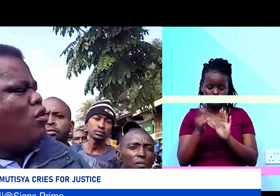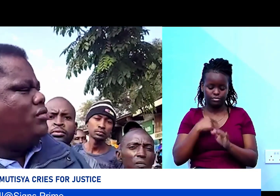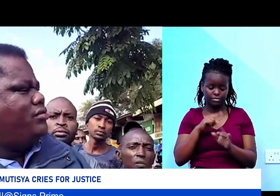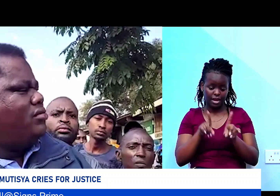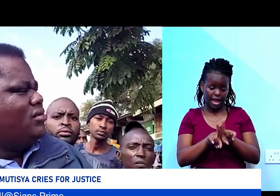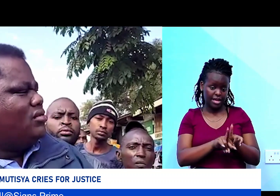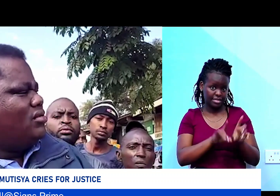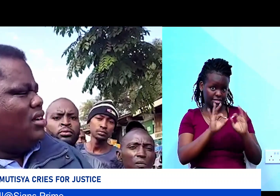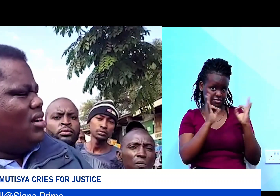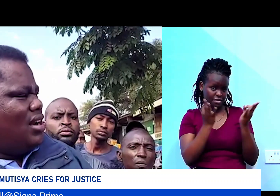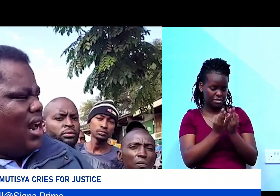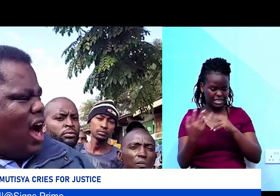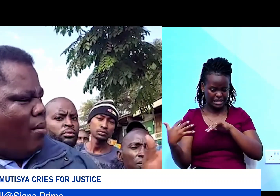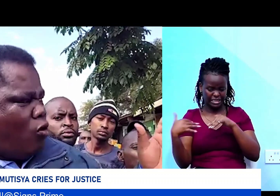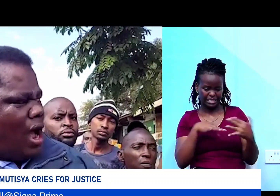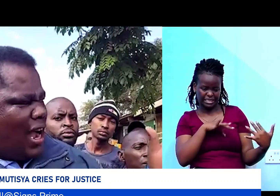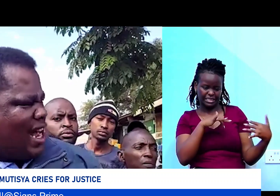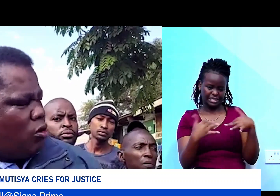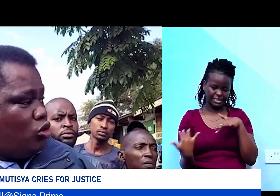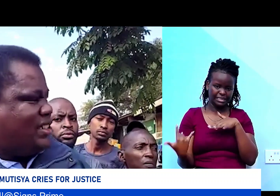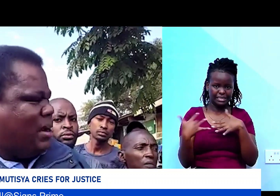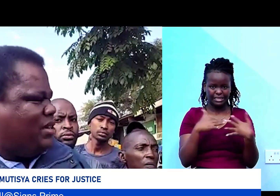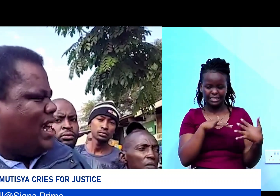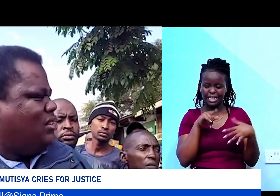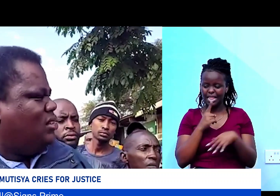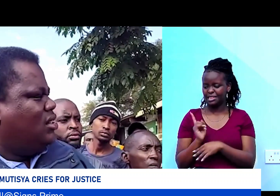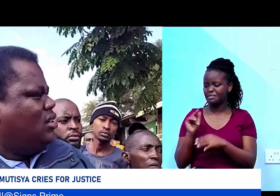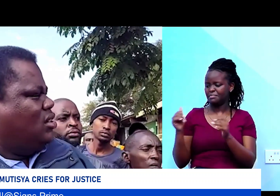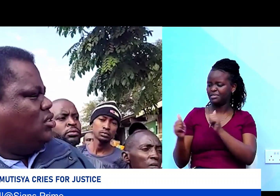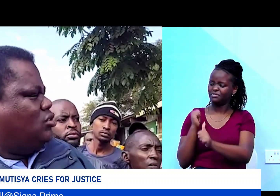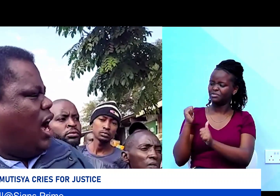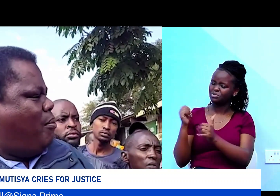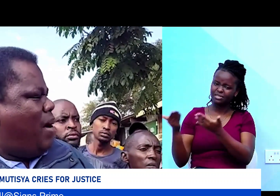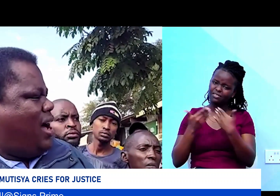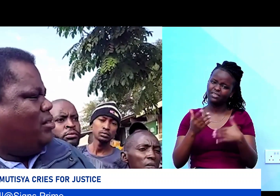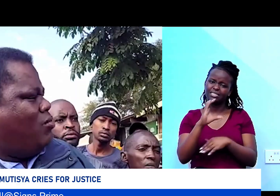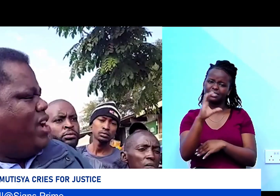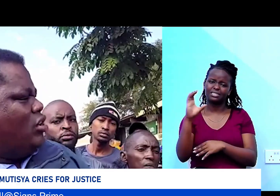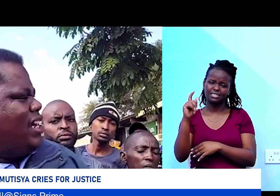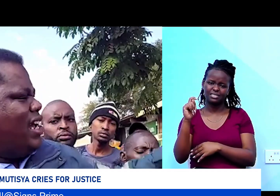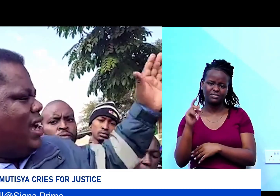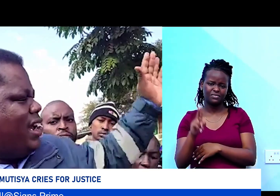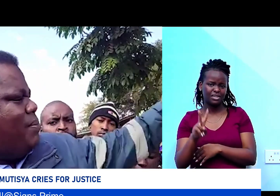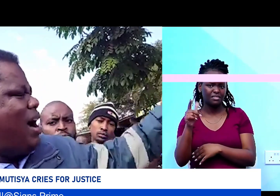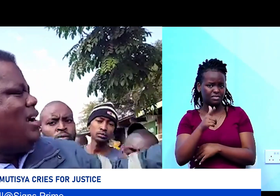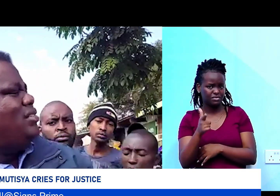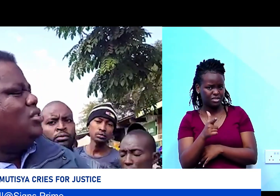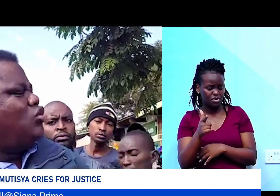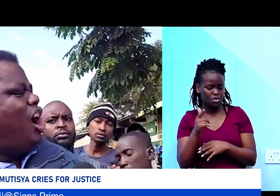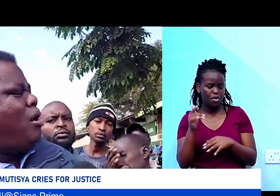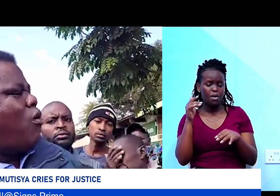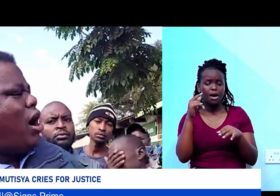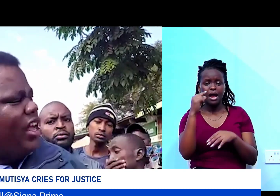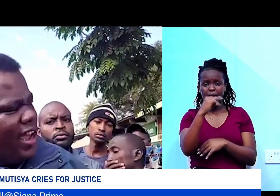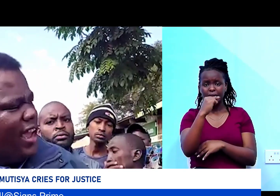wao na wamekuwa wakikataa kutupatia picha. Tunaomba mwenye hoteli ya Green Park, tunaomba kwa